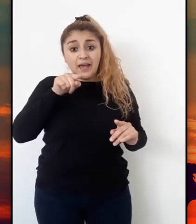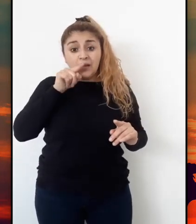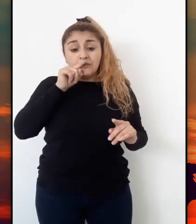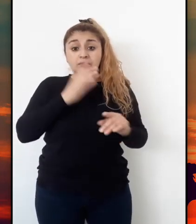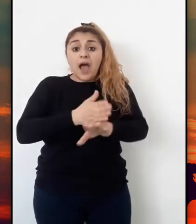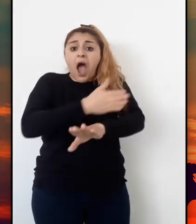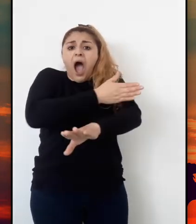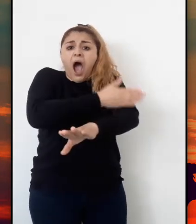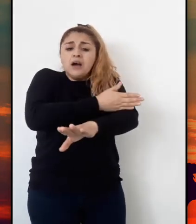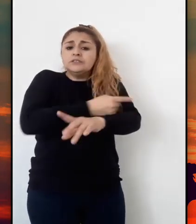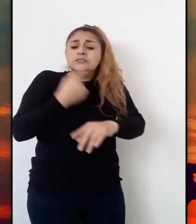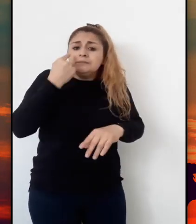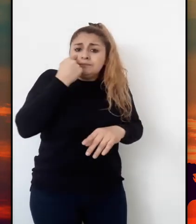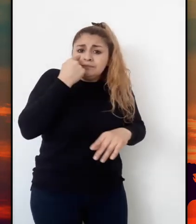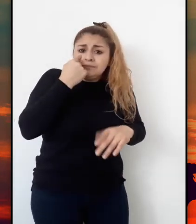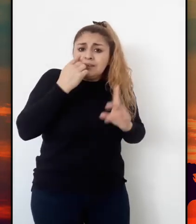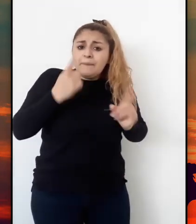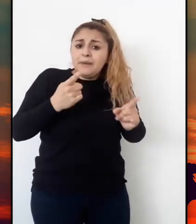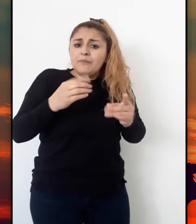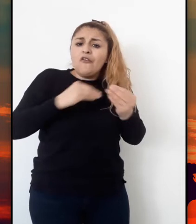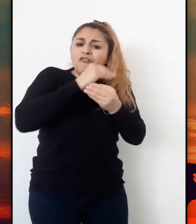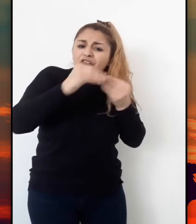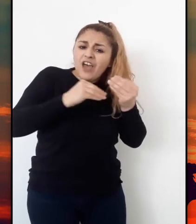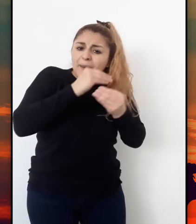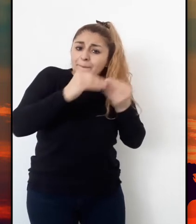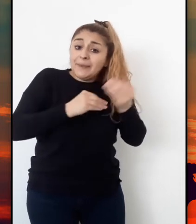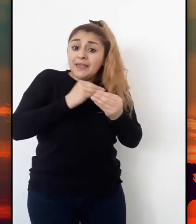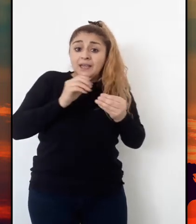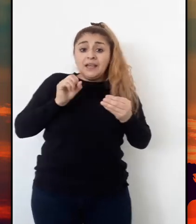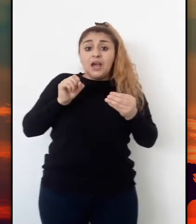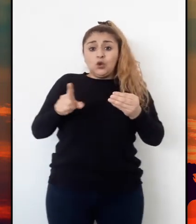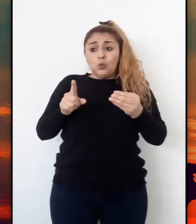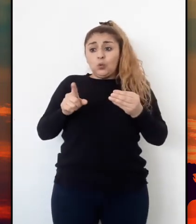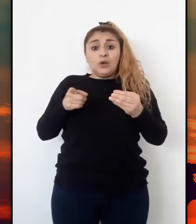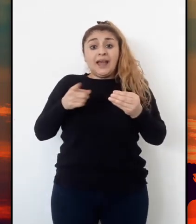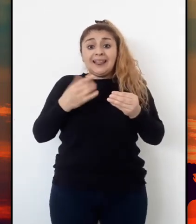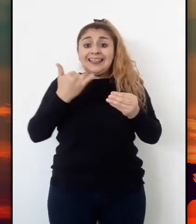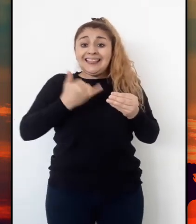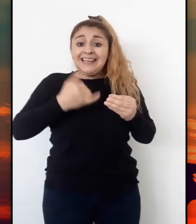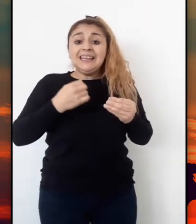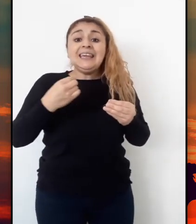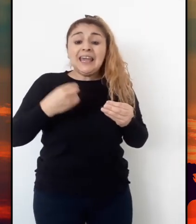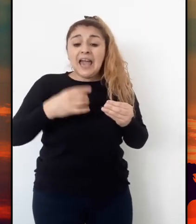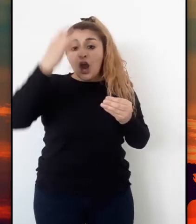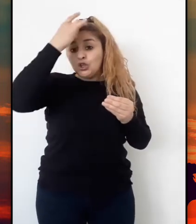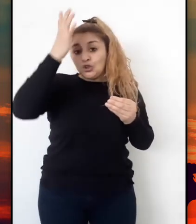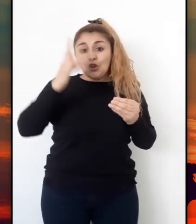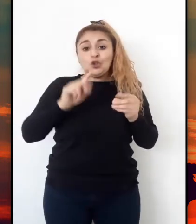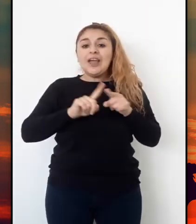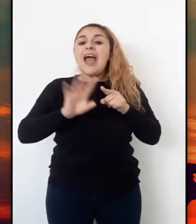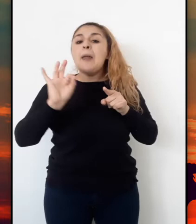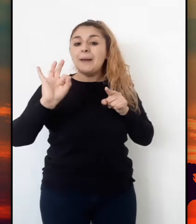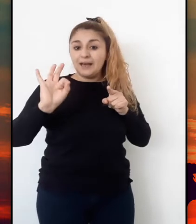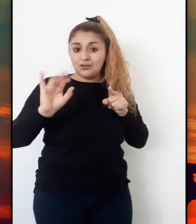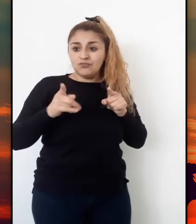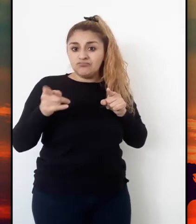sueños. Les frères de Joseph ne savaient pas que Dieu était avec lui. Los hermanos de José no sabían que Dios estaba